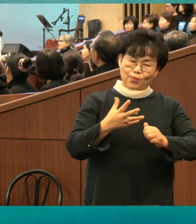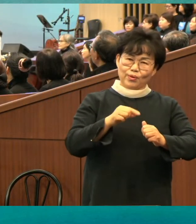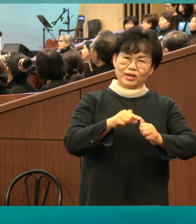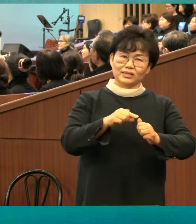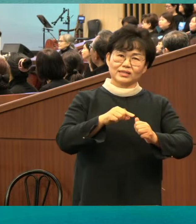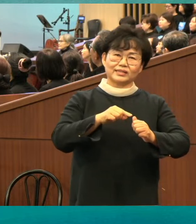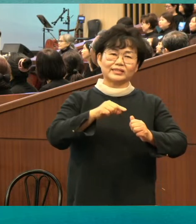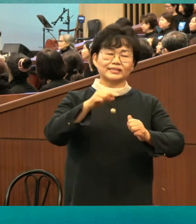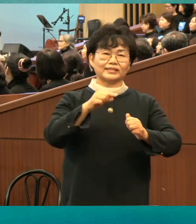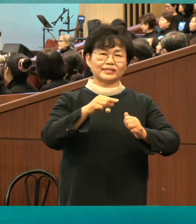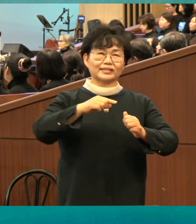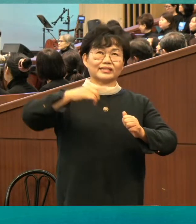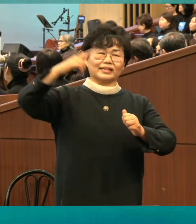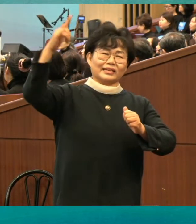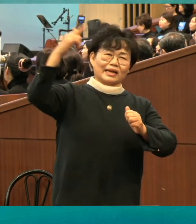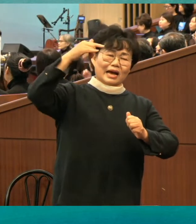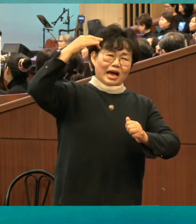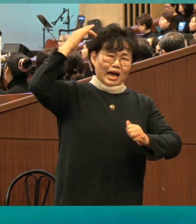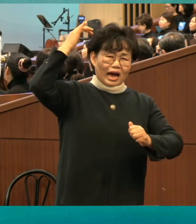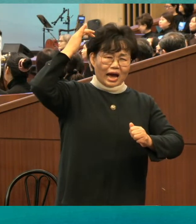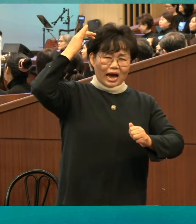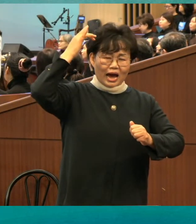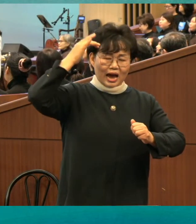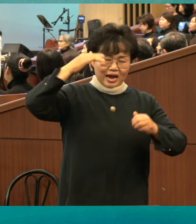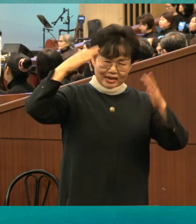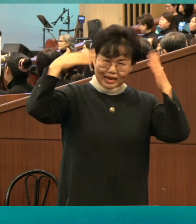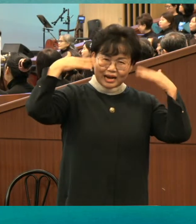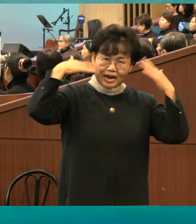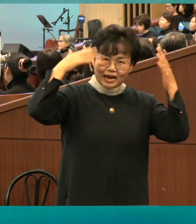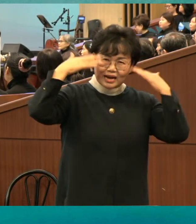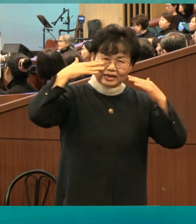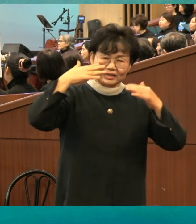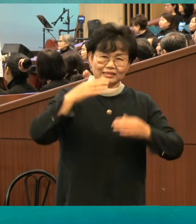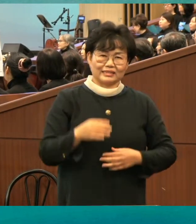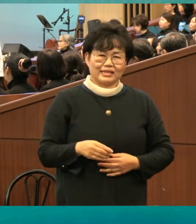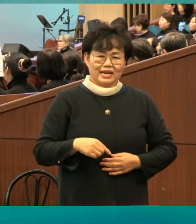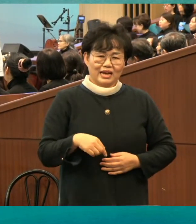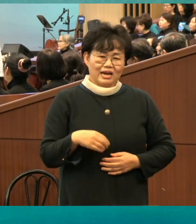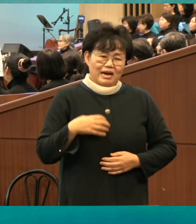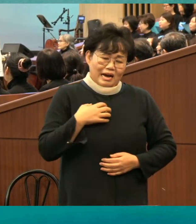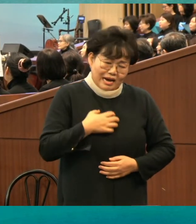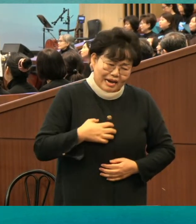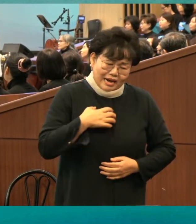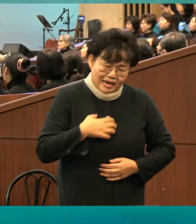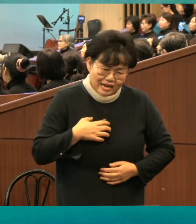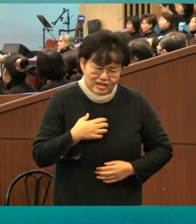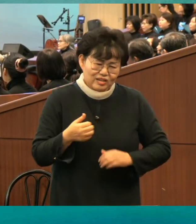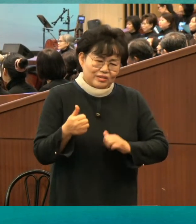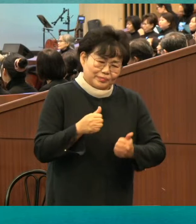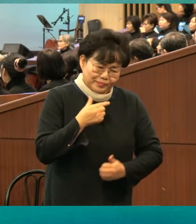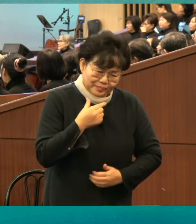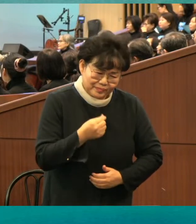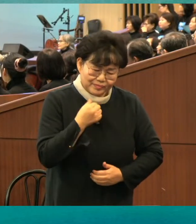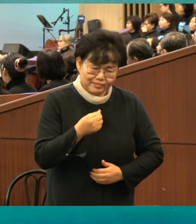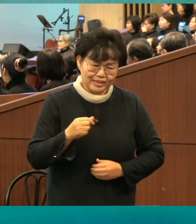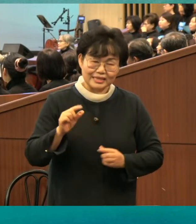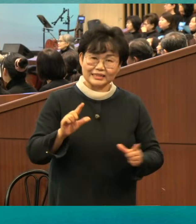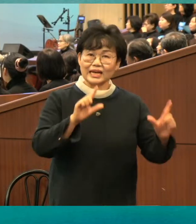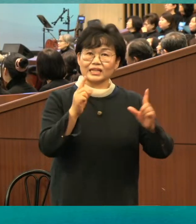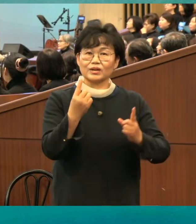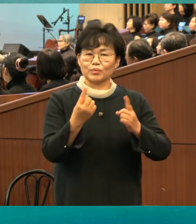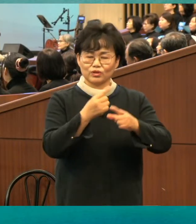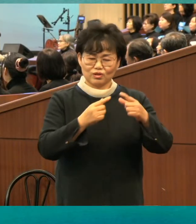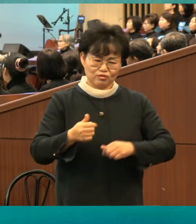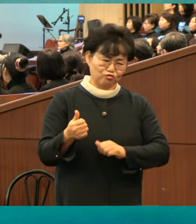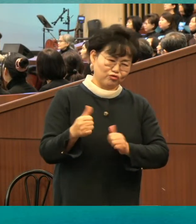해는 요나의 머리에 쪼임에 요나가 혼미하여 스스로 죽기를 구하여 이르되 사는 것보다 죽는 것이